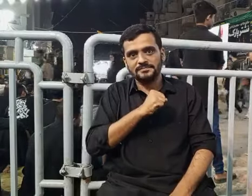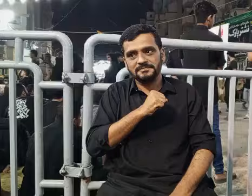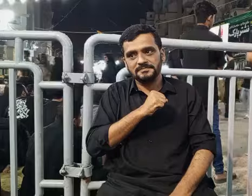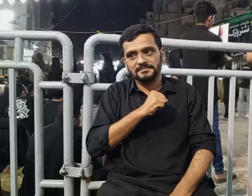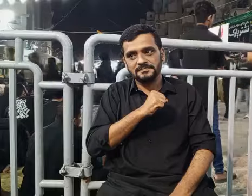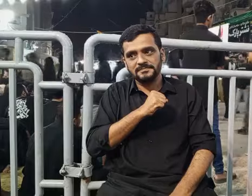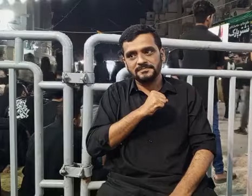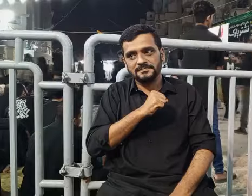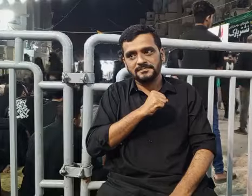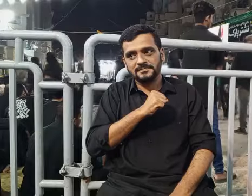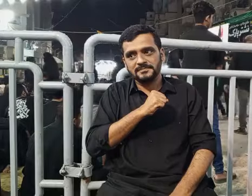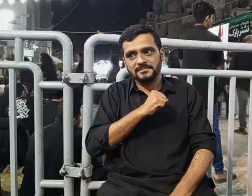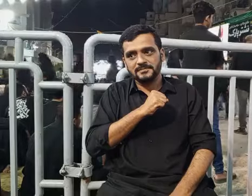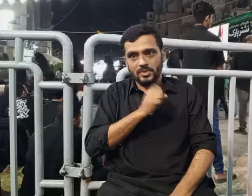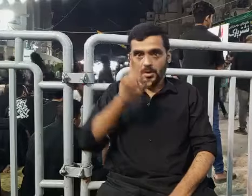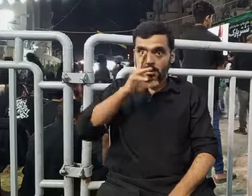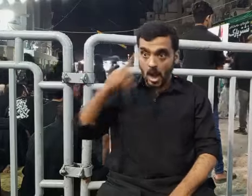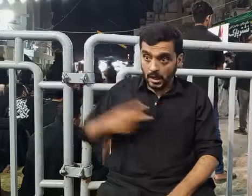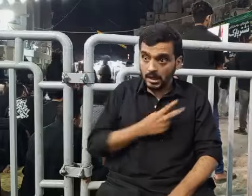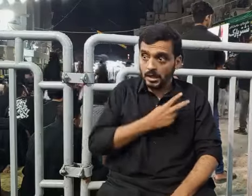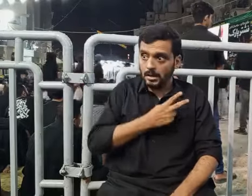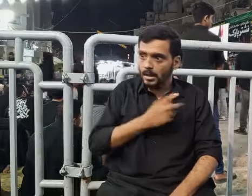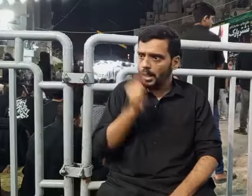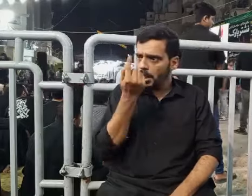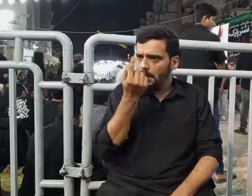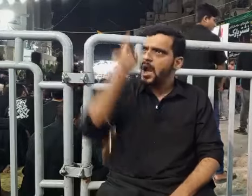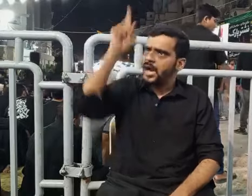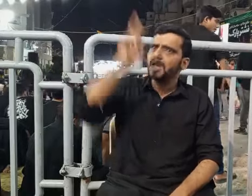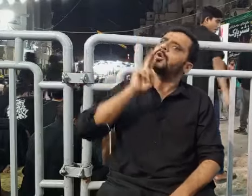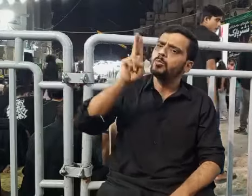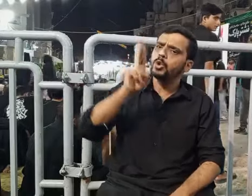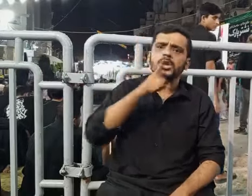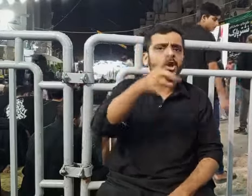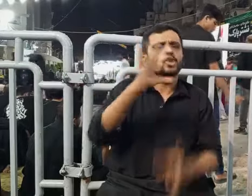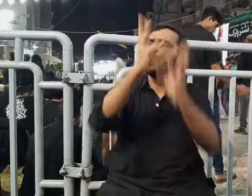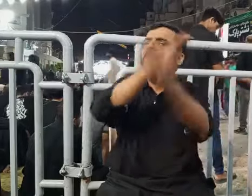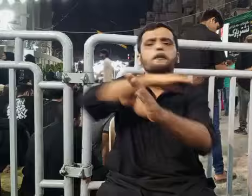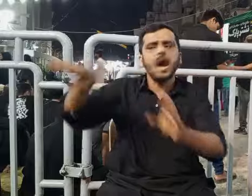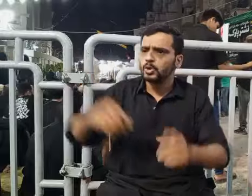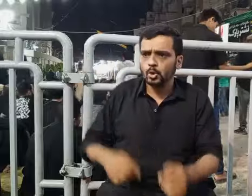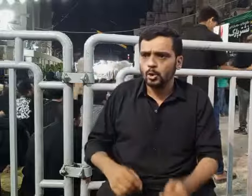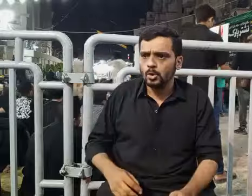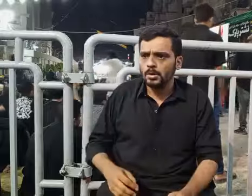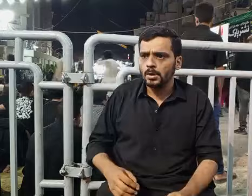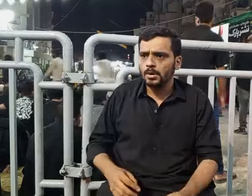بہراور میرے پسر رسول کے ہیں پار آئے جگر